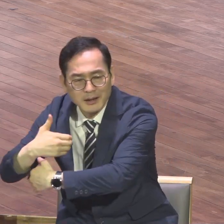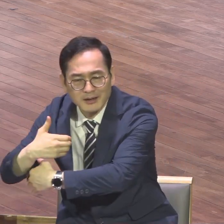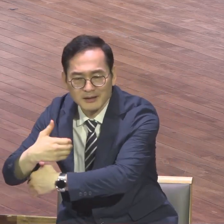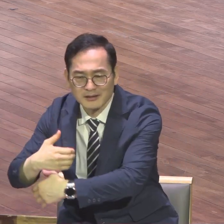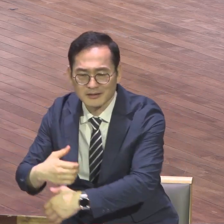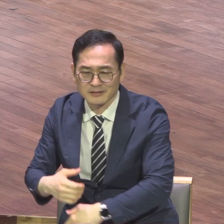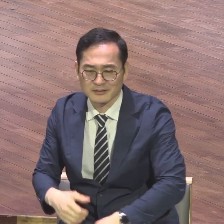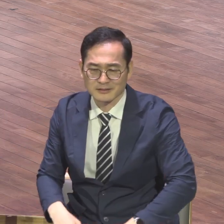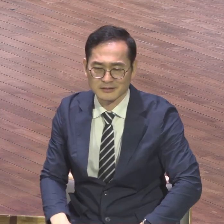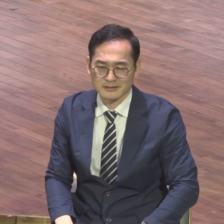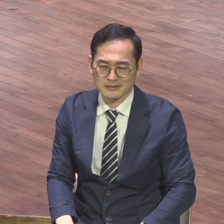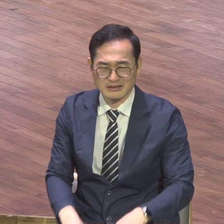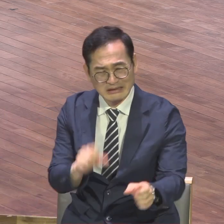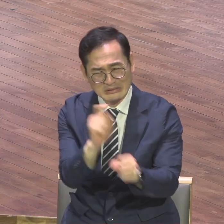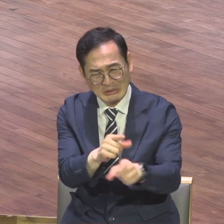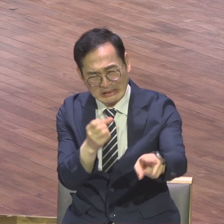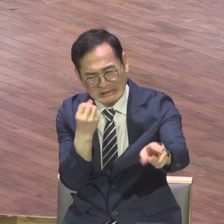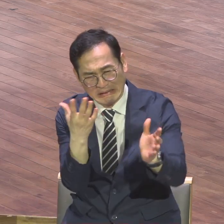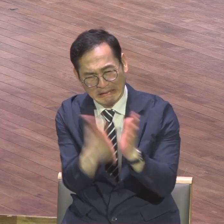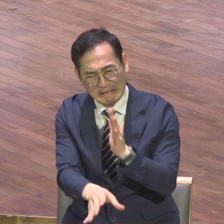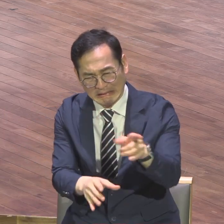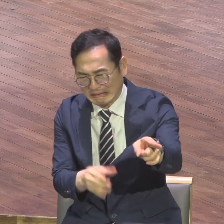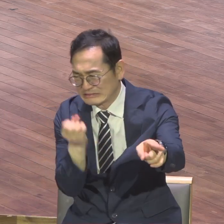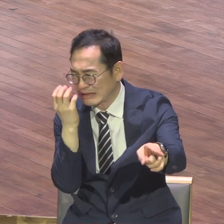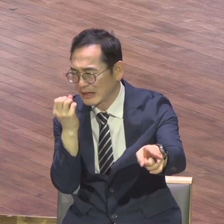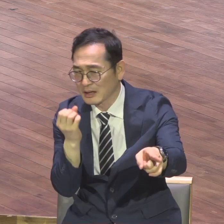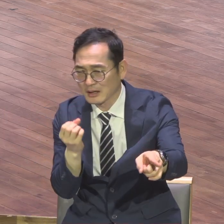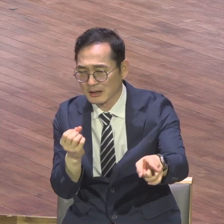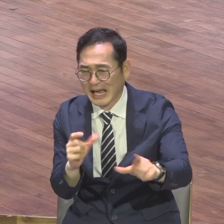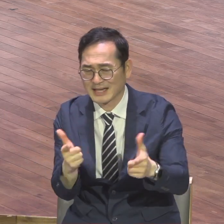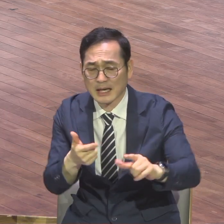맞아. 너무 이 사람 성격 이상해. 아니에요. 다른 거예요. 다른 거.